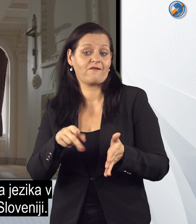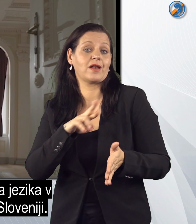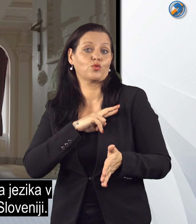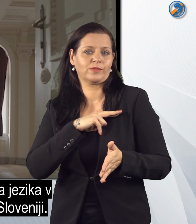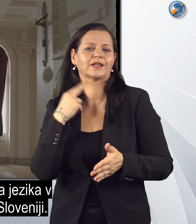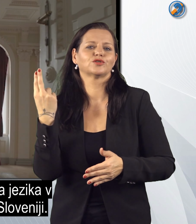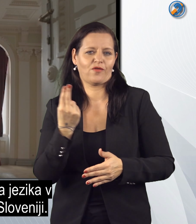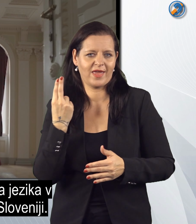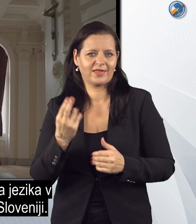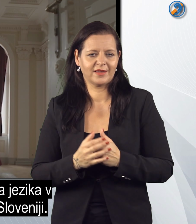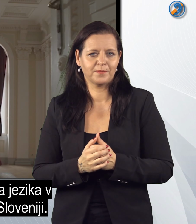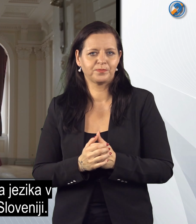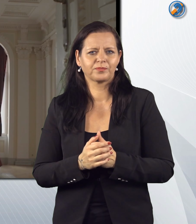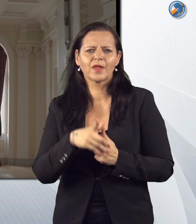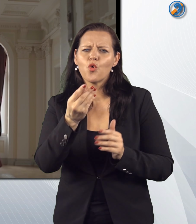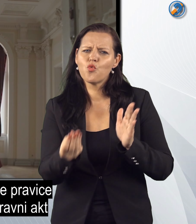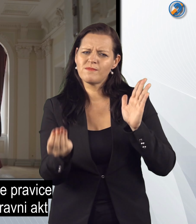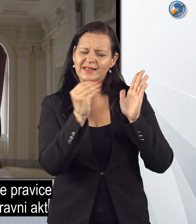Sloveniji.